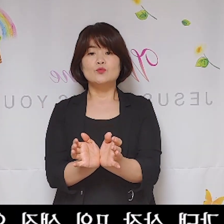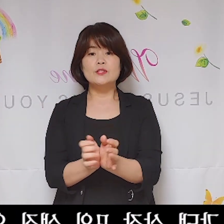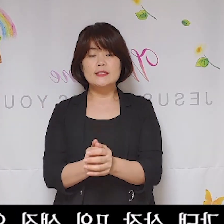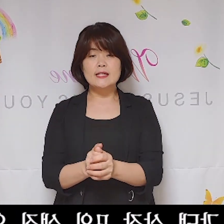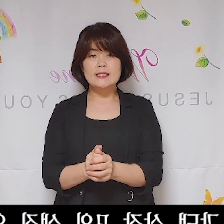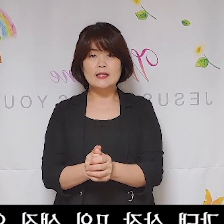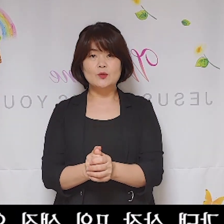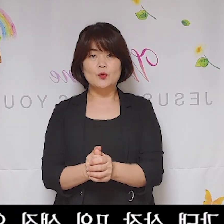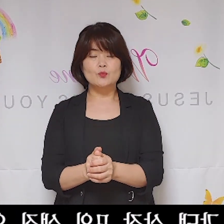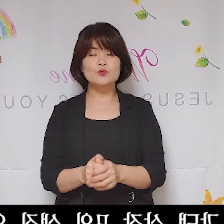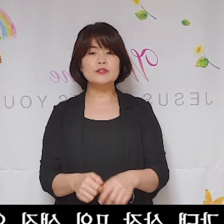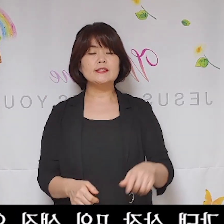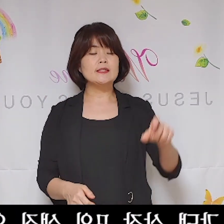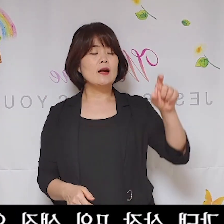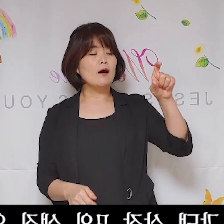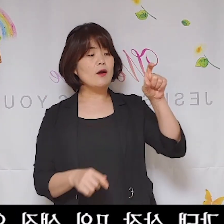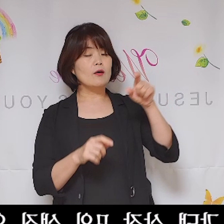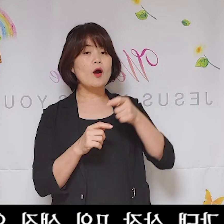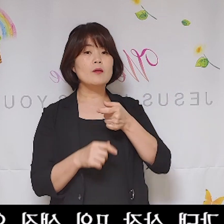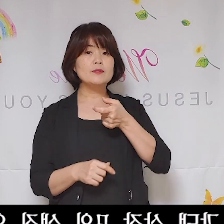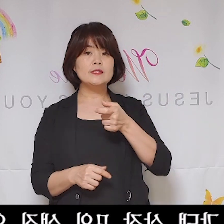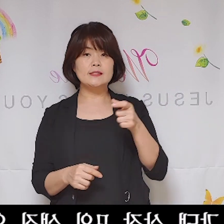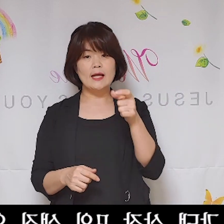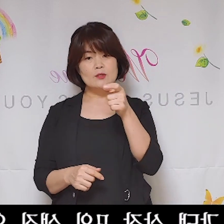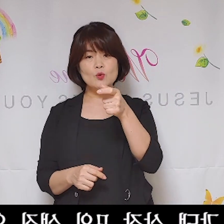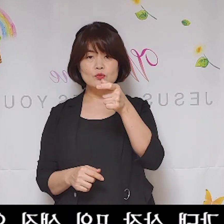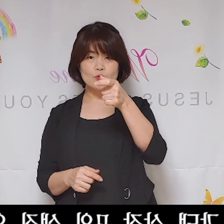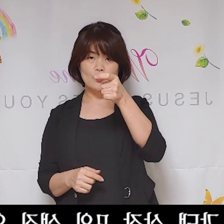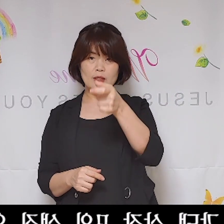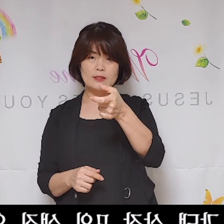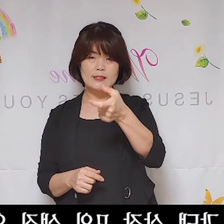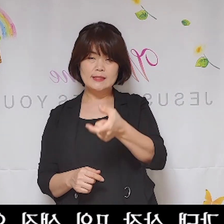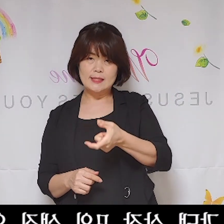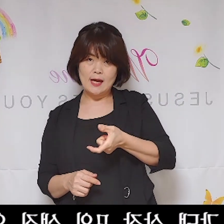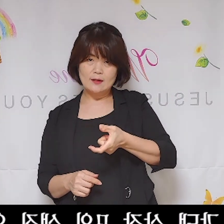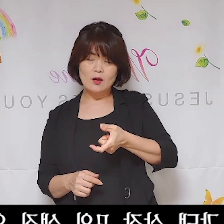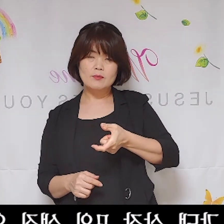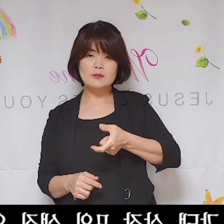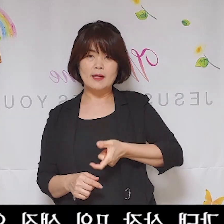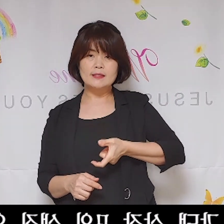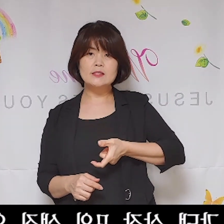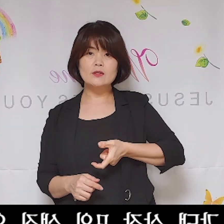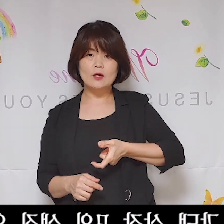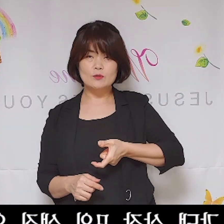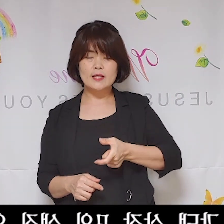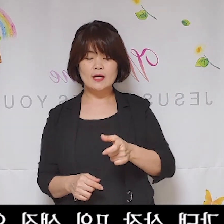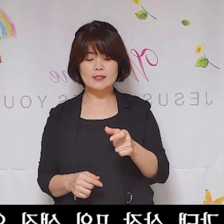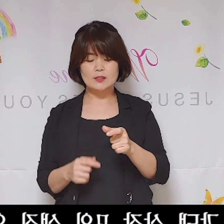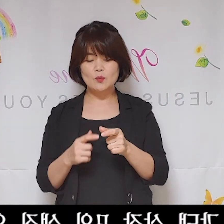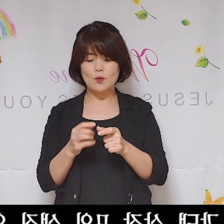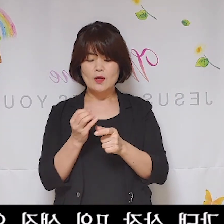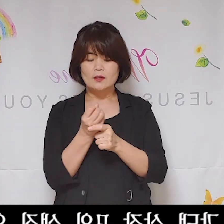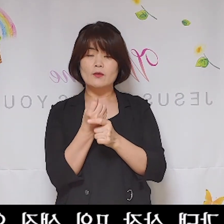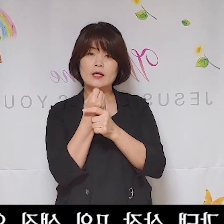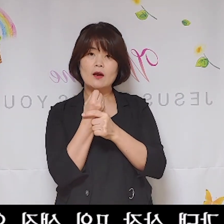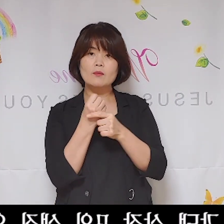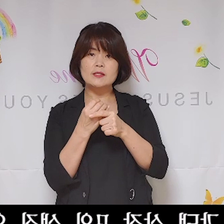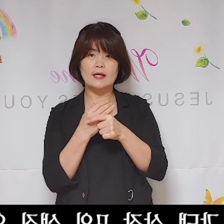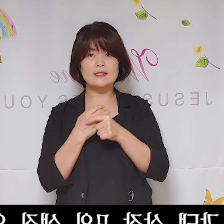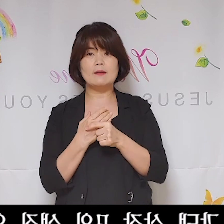물이 새지 않도록. 물은 컵을 내가 손으로 이렇게 C자 컵을 만드셨다고 생각하시고 여기에 컵을 내가